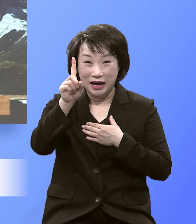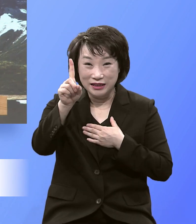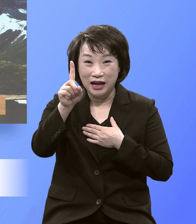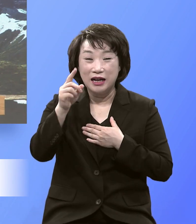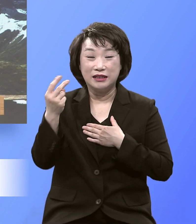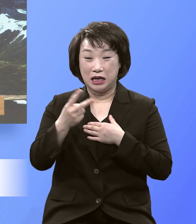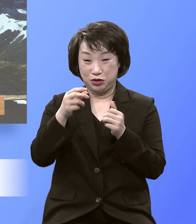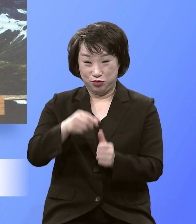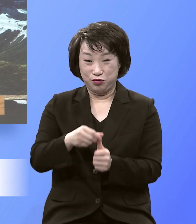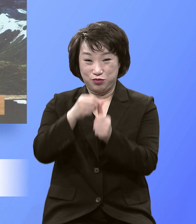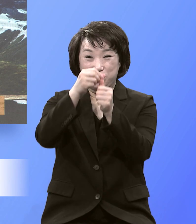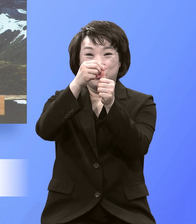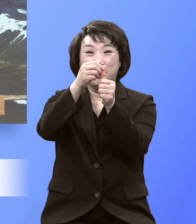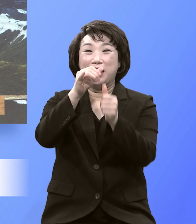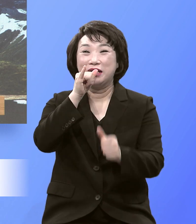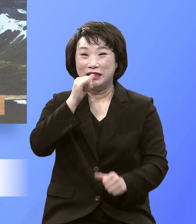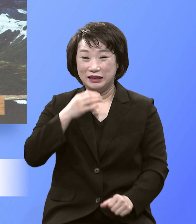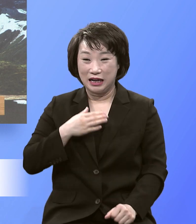다시 살게 되나니.